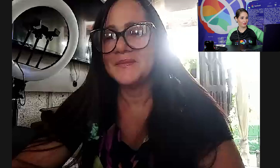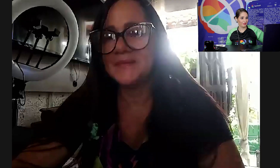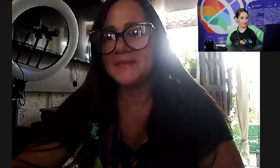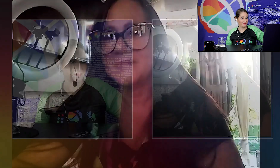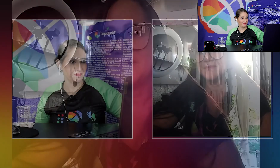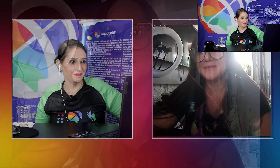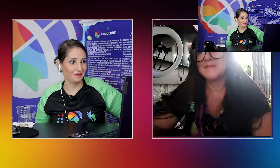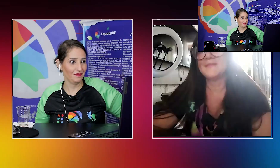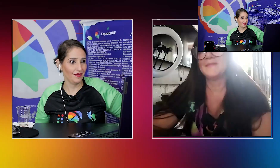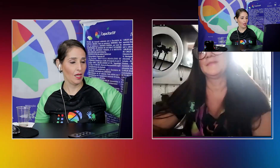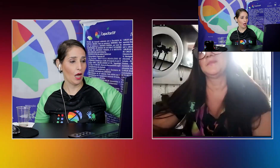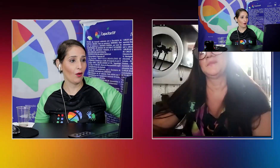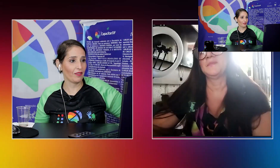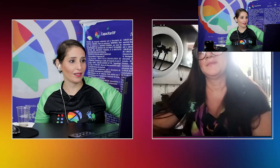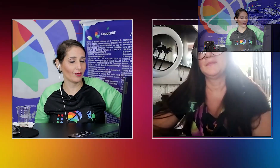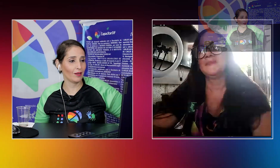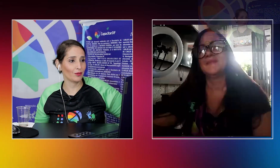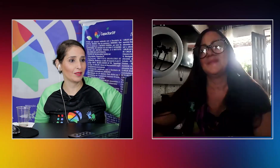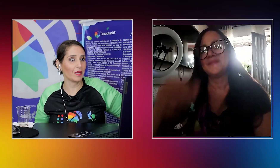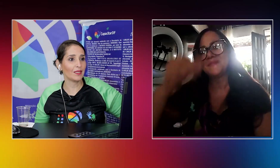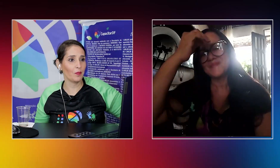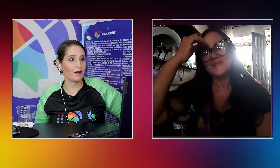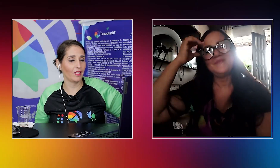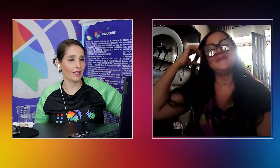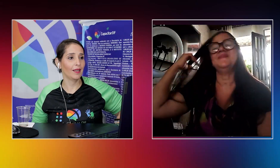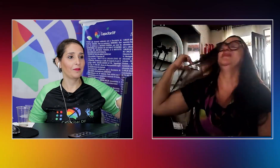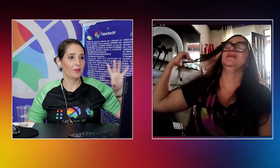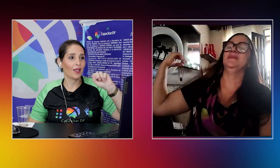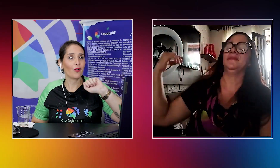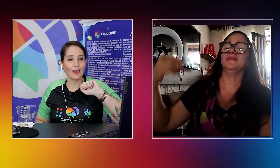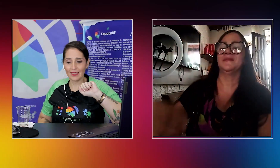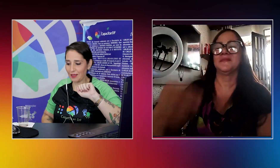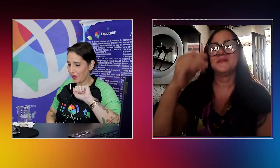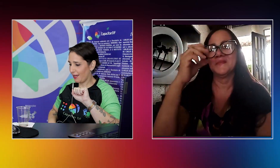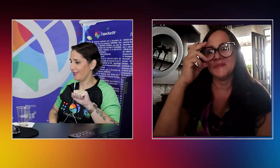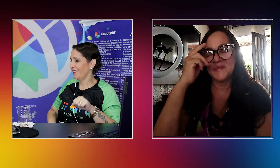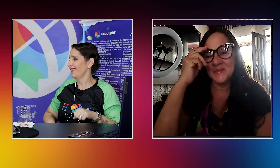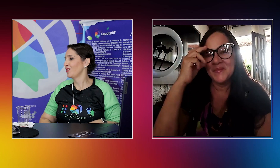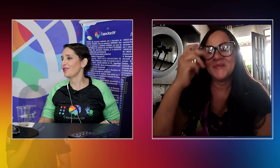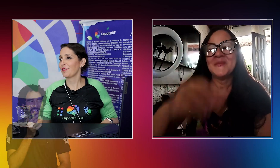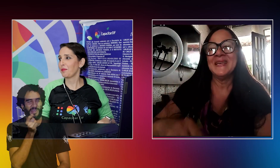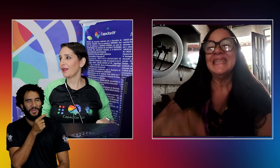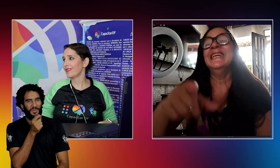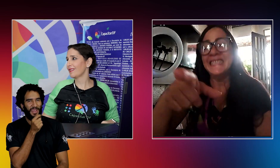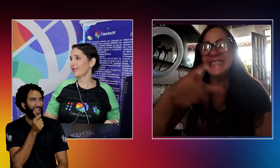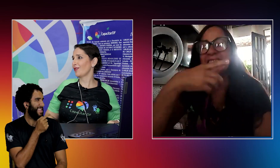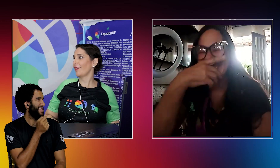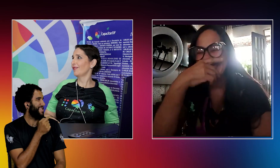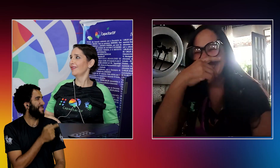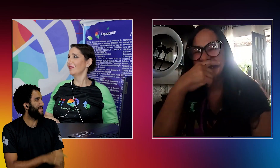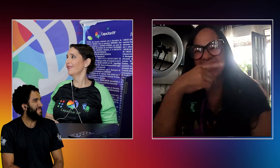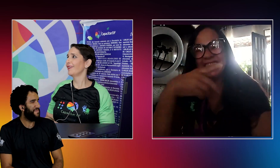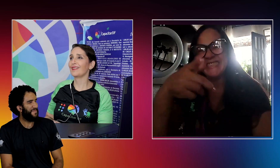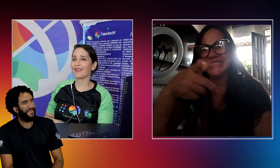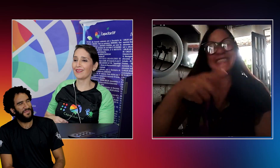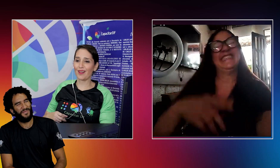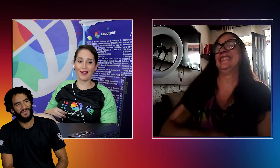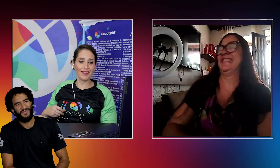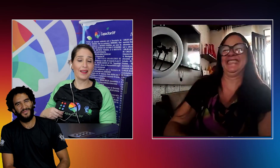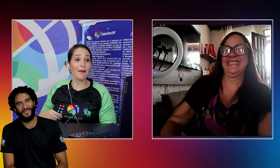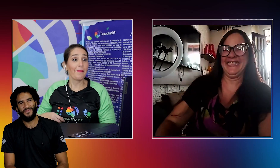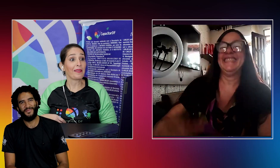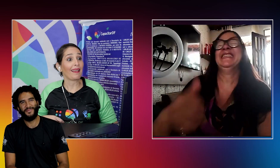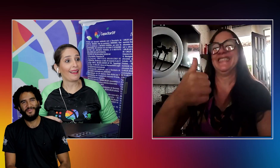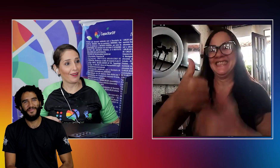Entenderam? Ah, o reflexo da luz. Mas deu para ver. Eu conheço essa piada. Gente, essa piada é sensacional.